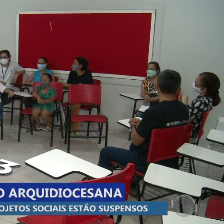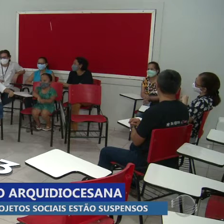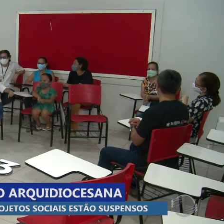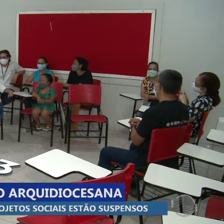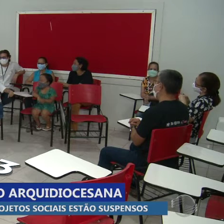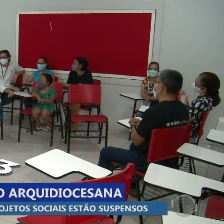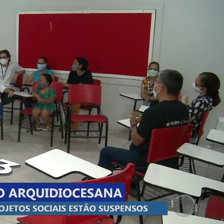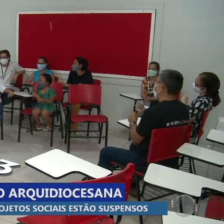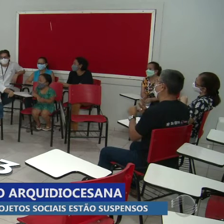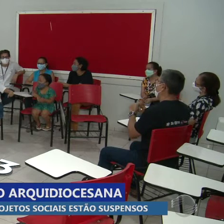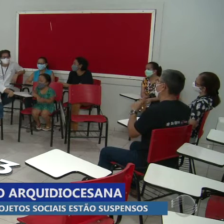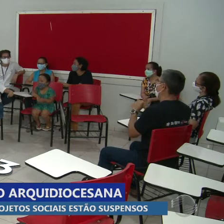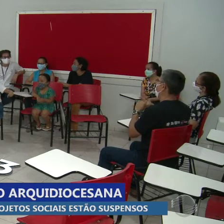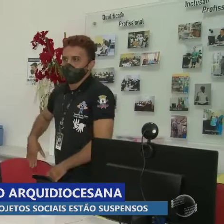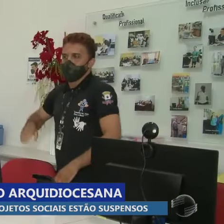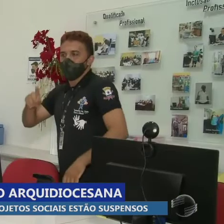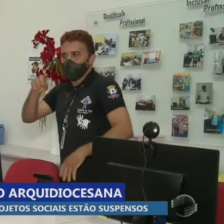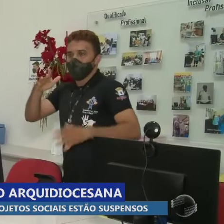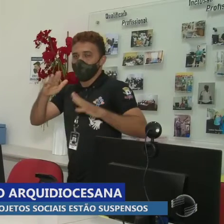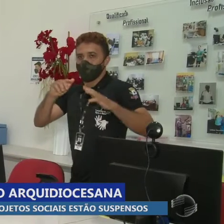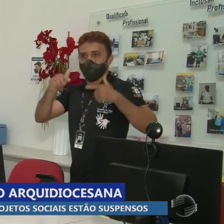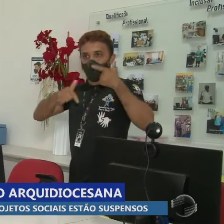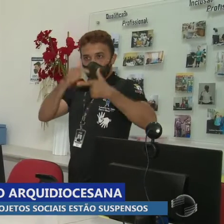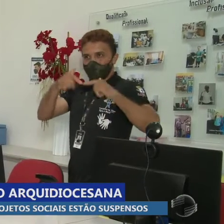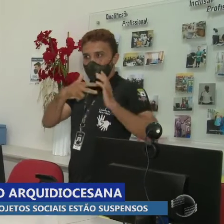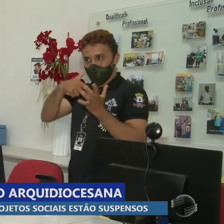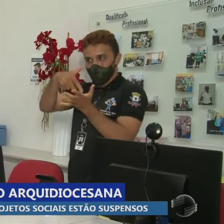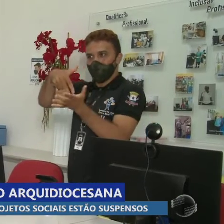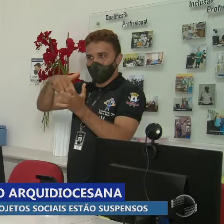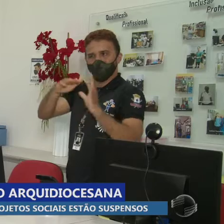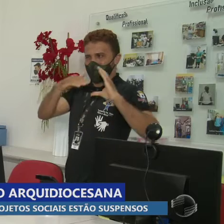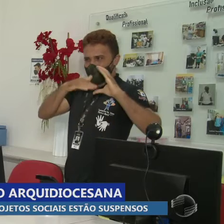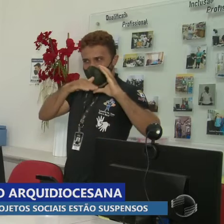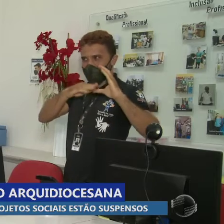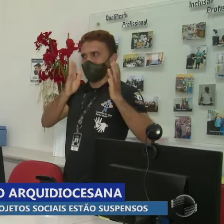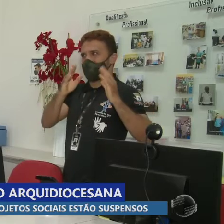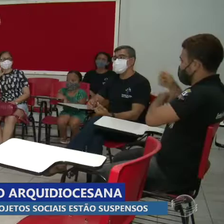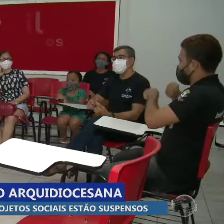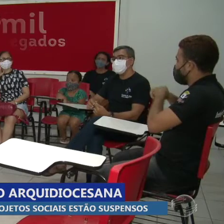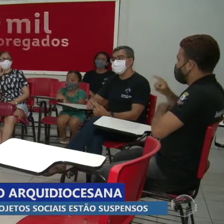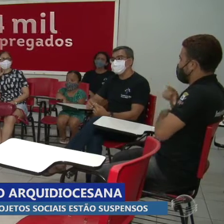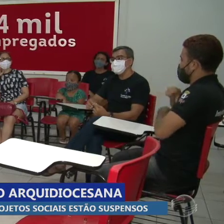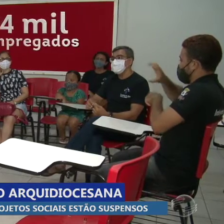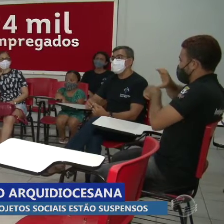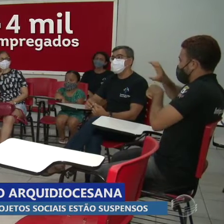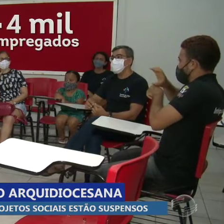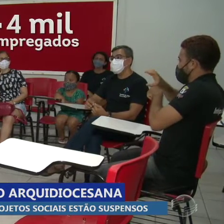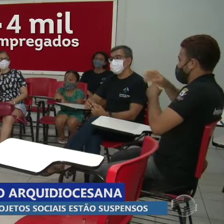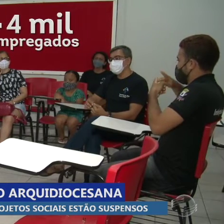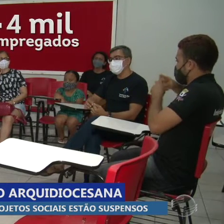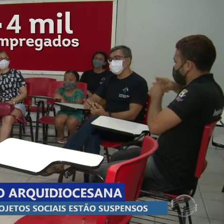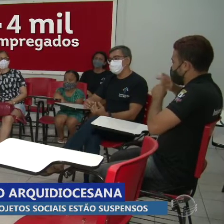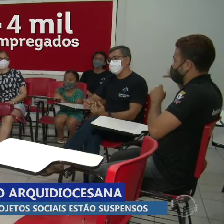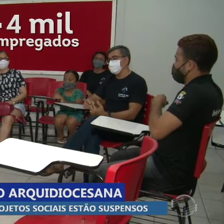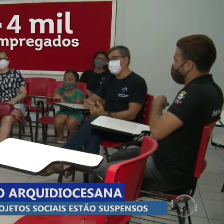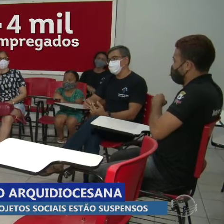pessoas com deficiências múltiplas. Ofereceu garantia de acessibilidade às pessoas surdas e inseriu mais de